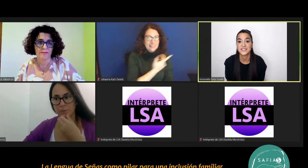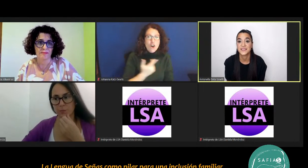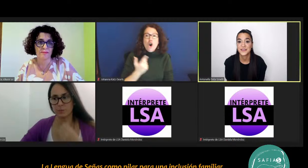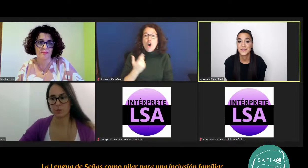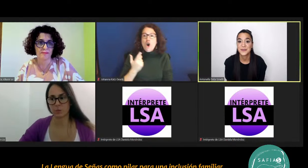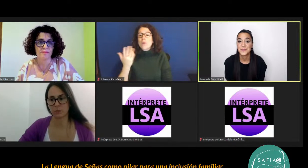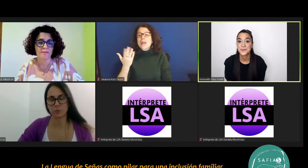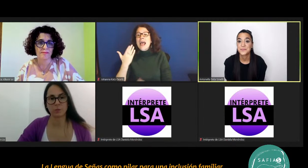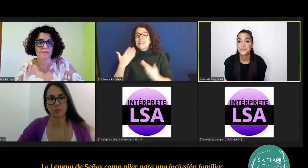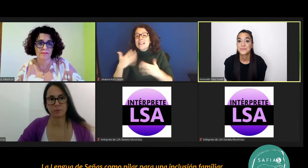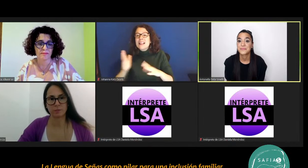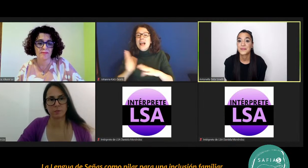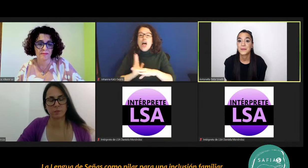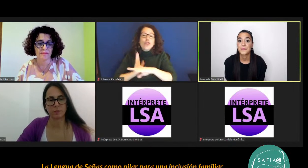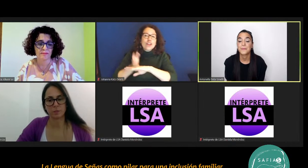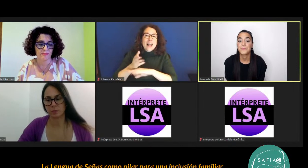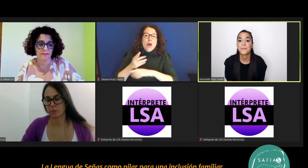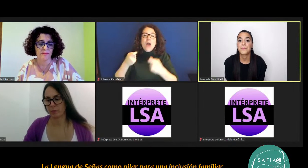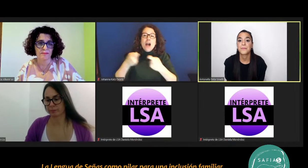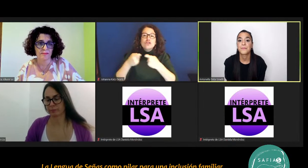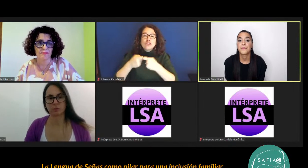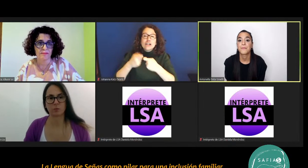señas.